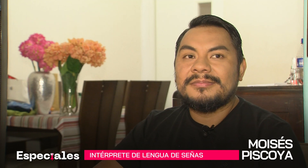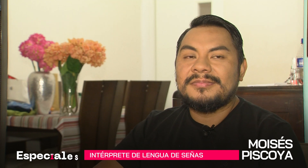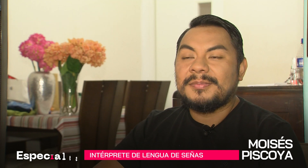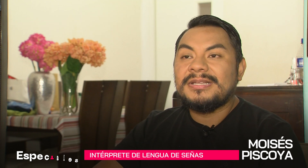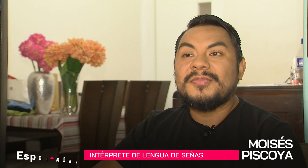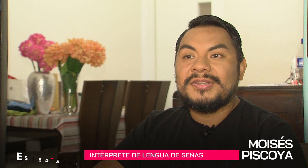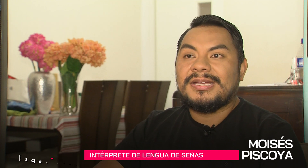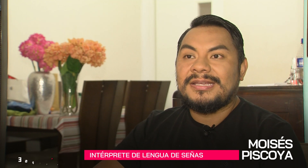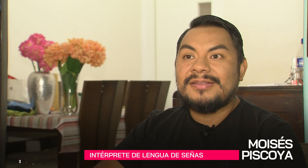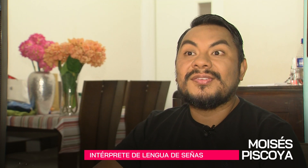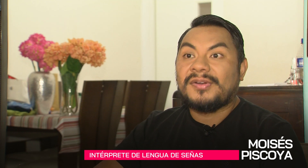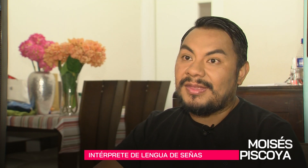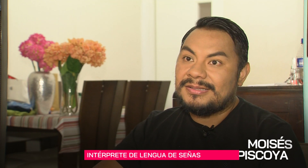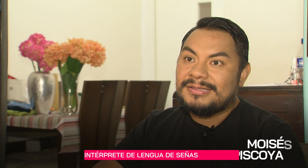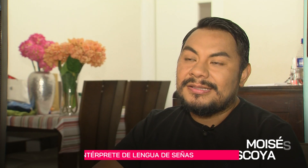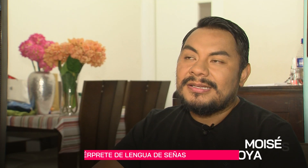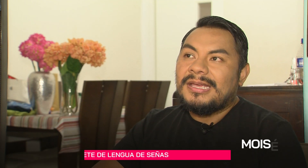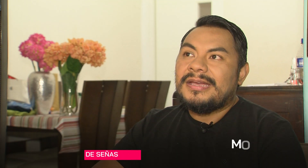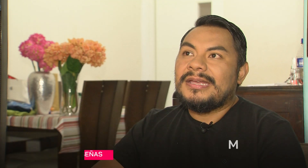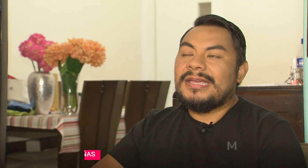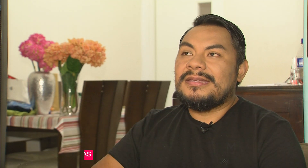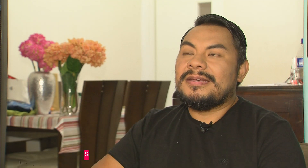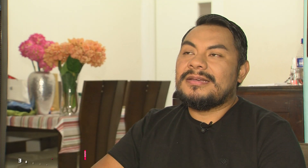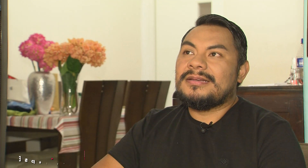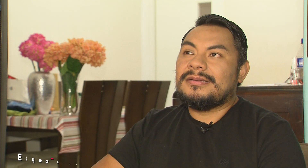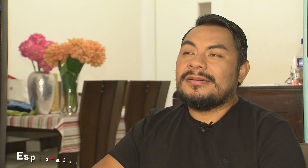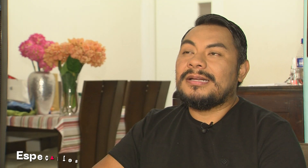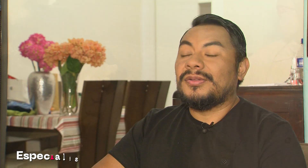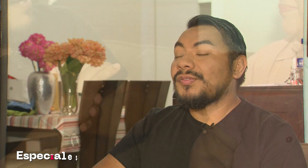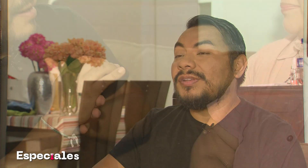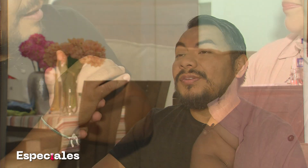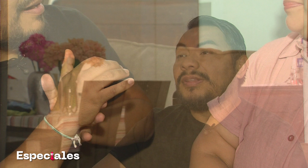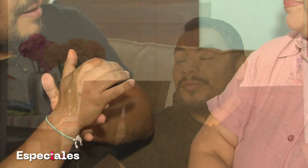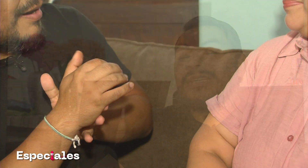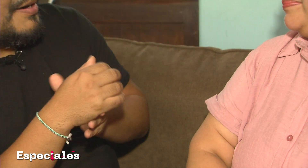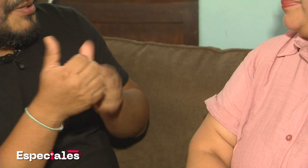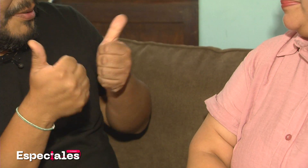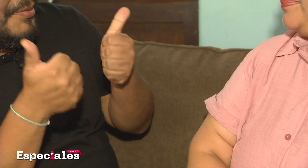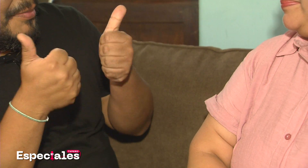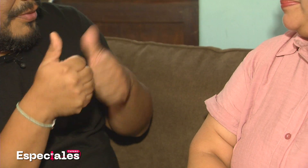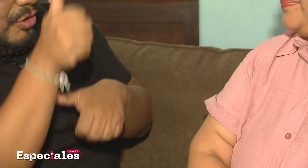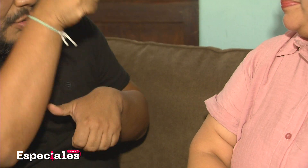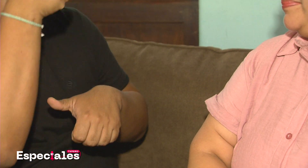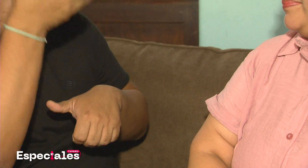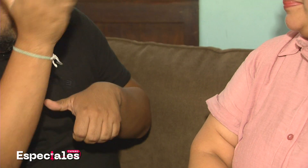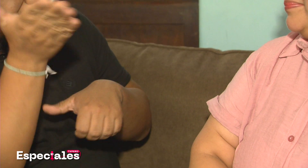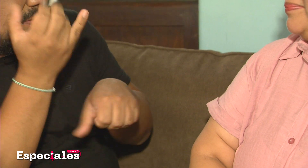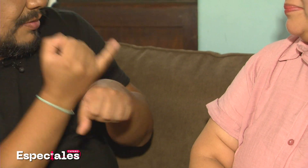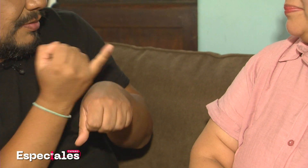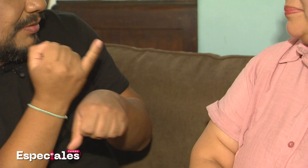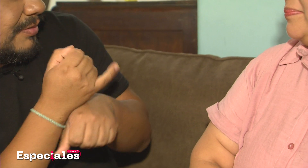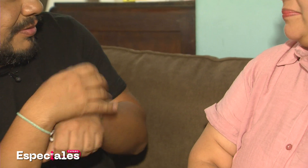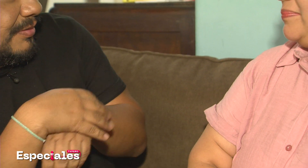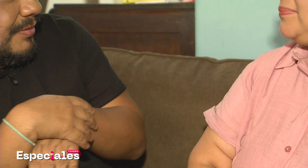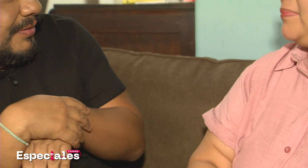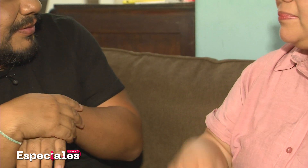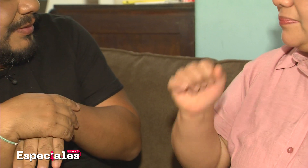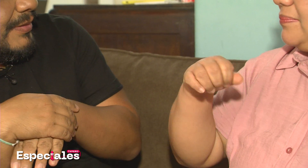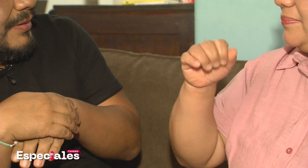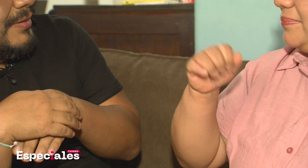hermana Mónica, ella es sorda. Ella a los 2 años le dio meningitis y le